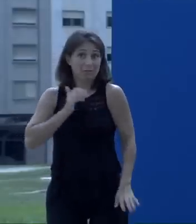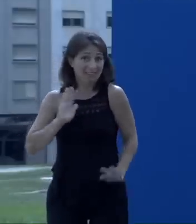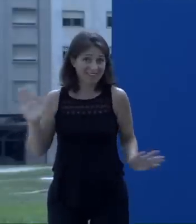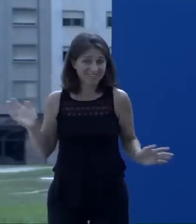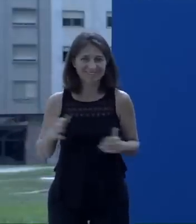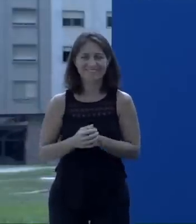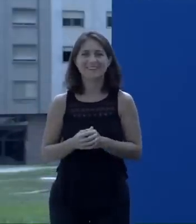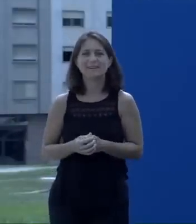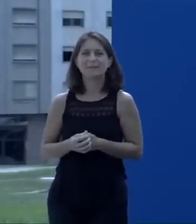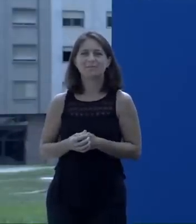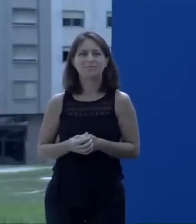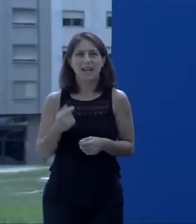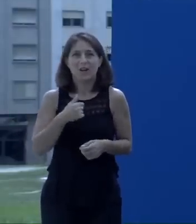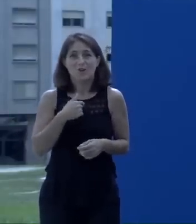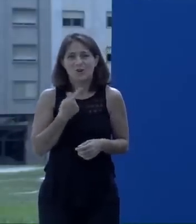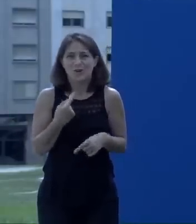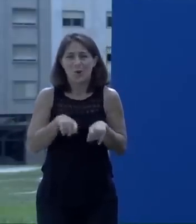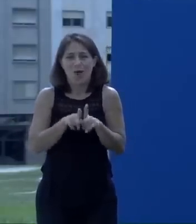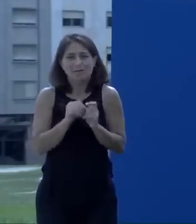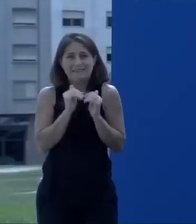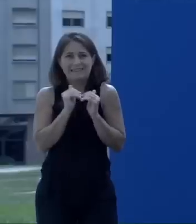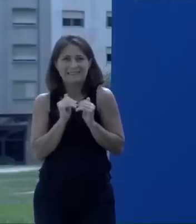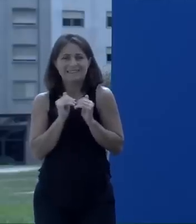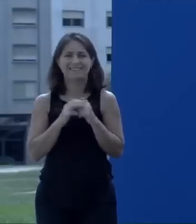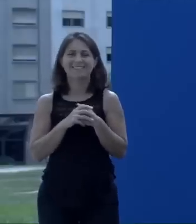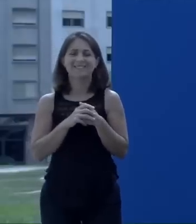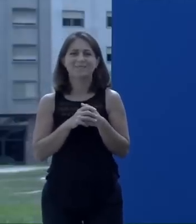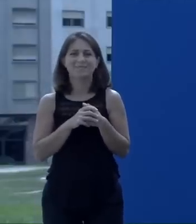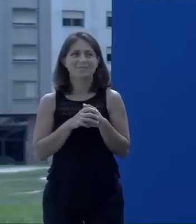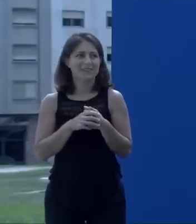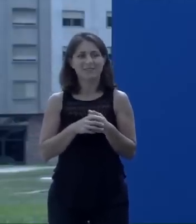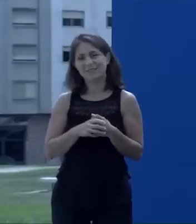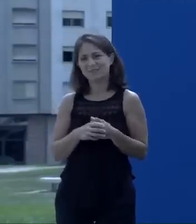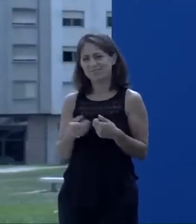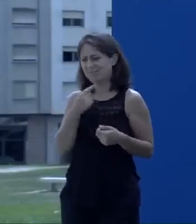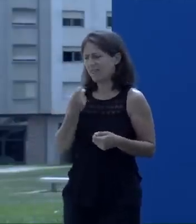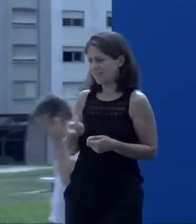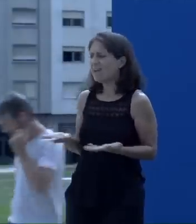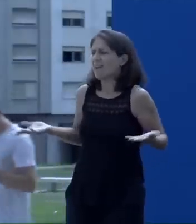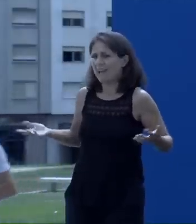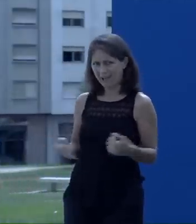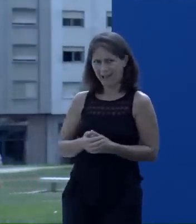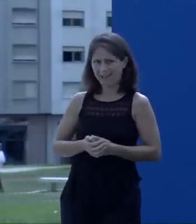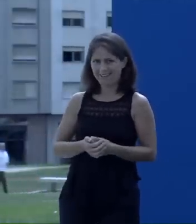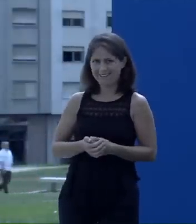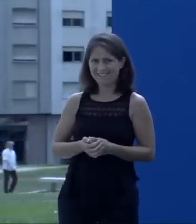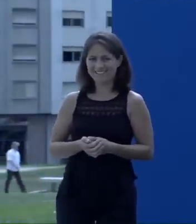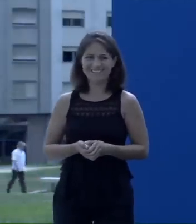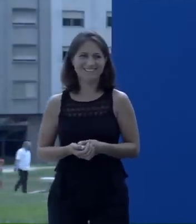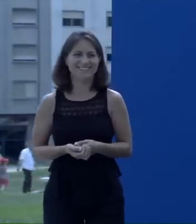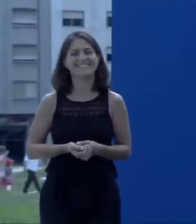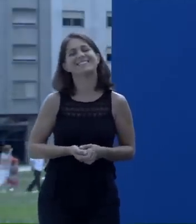logo. E eu estaba ali pelo rechiño. E el fixome así e dixo: "Que, rapaz?"